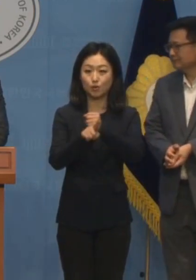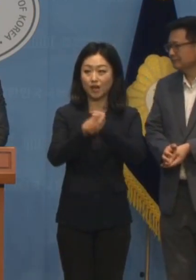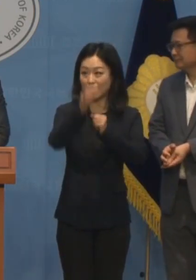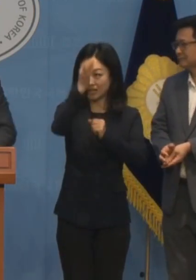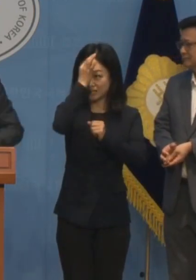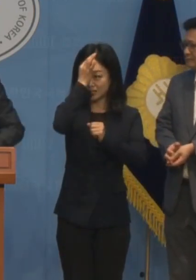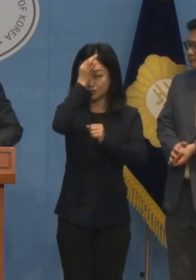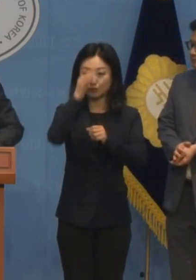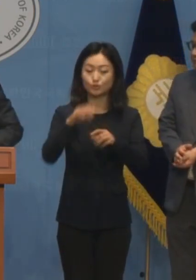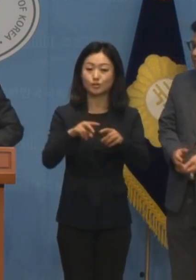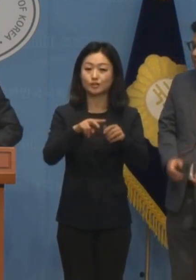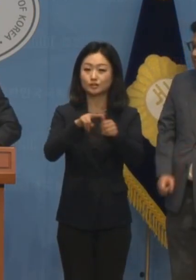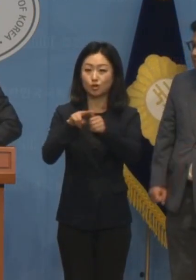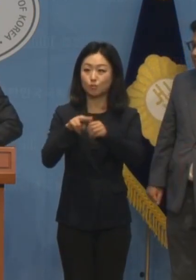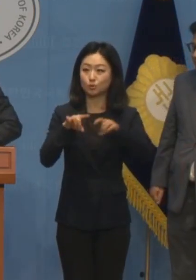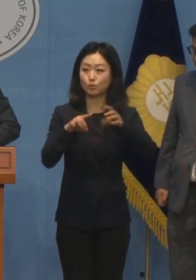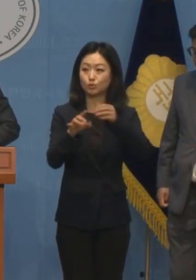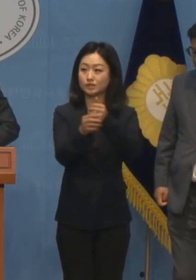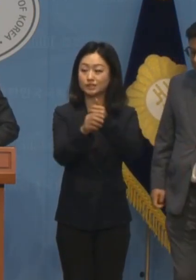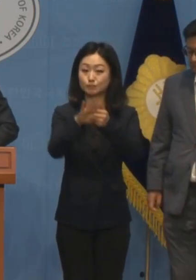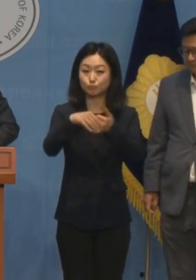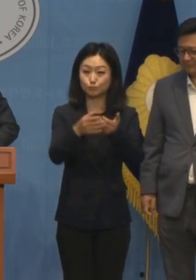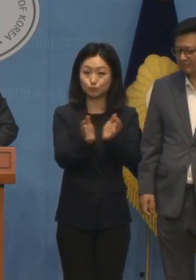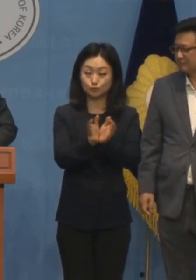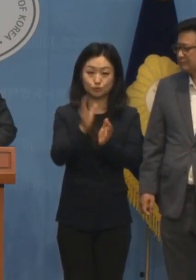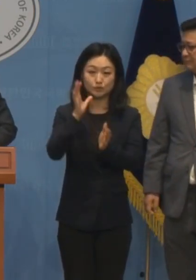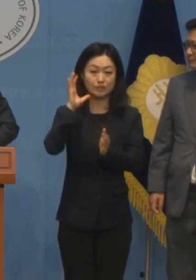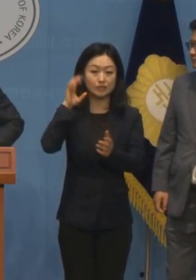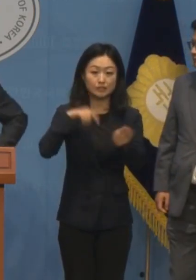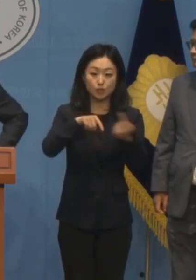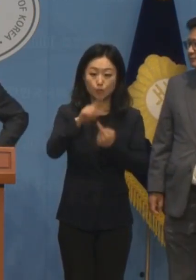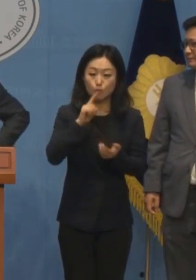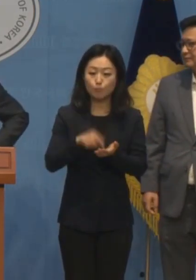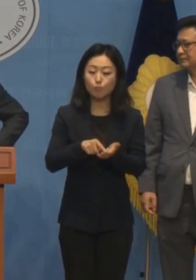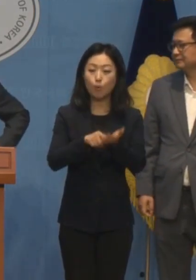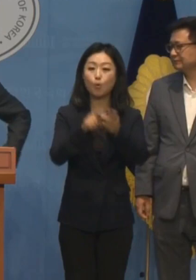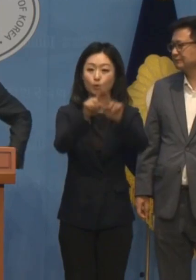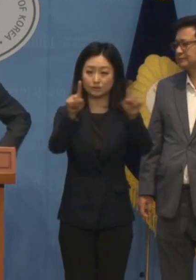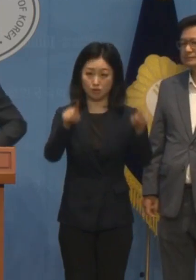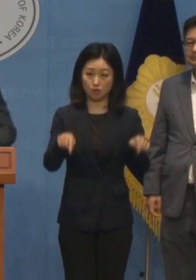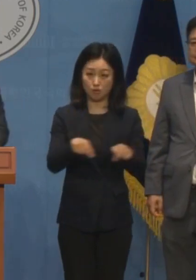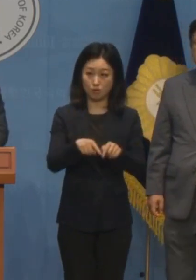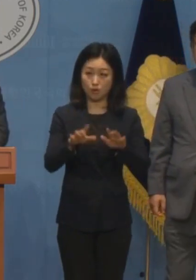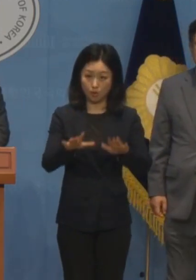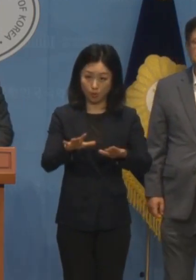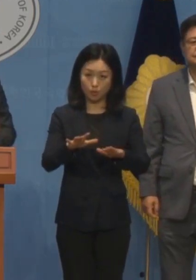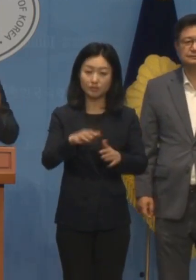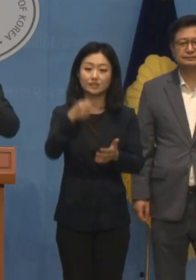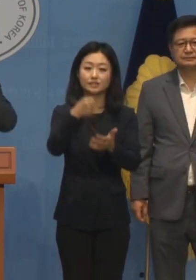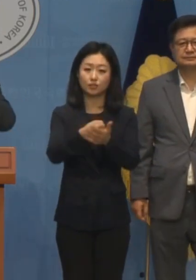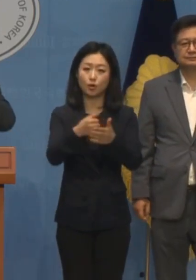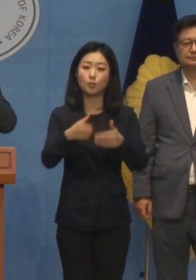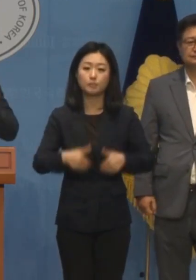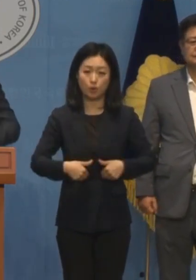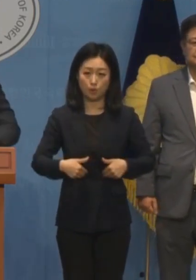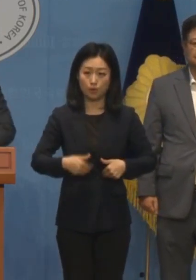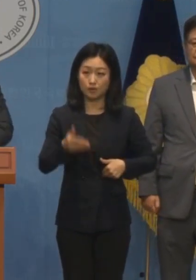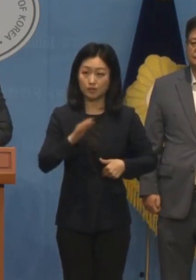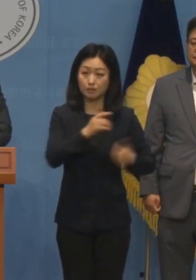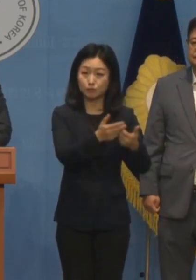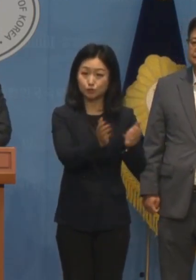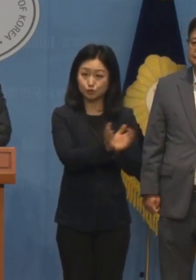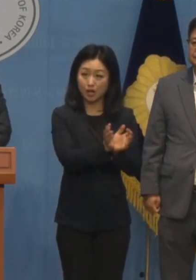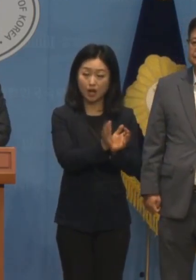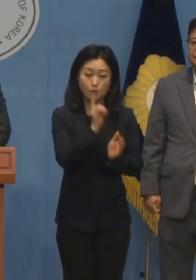유상임과학기술정보통신부 장관 후보자 청문보고서 채택 시한입니다. 오늘 20일 마지막 되는 날입니다. 여기에 대해서 지금 민주당이